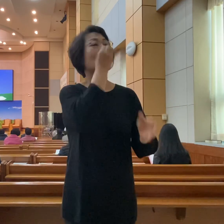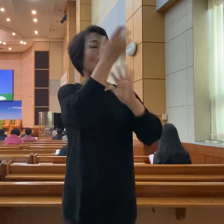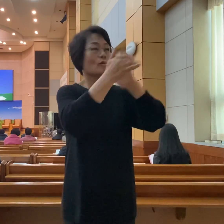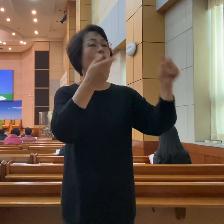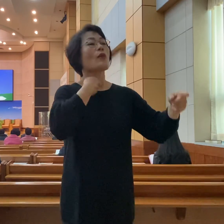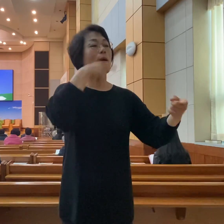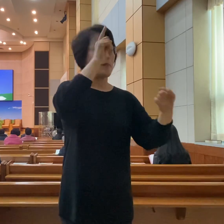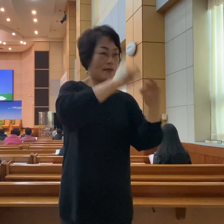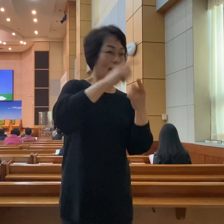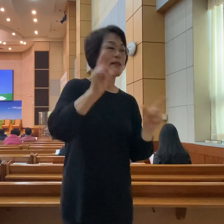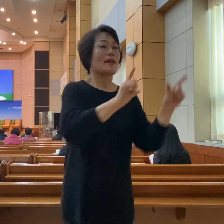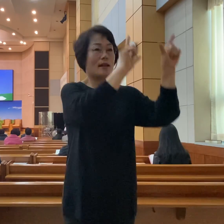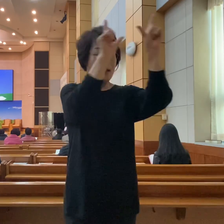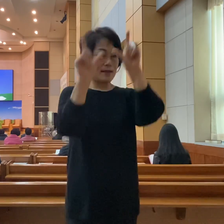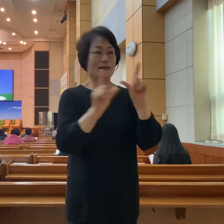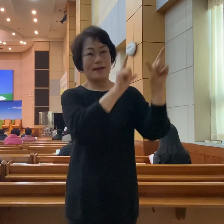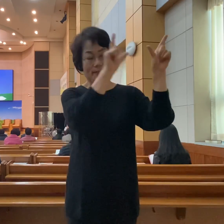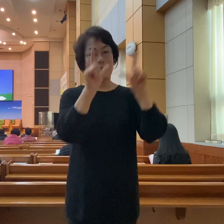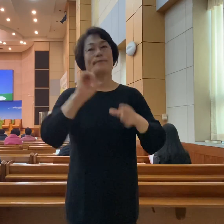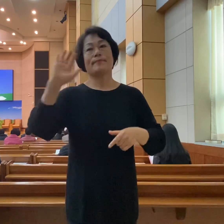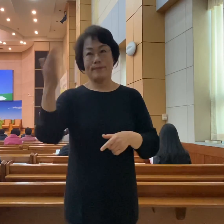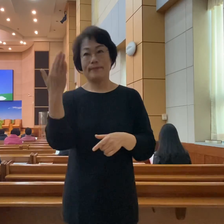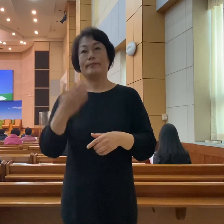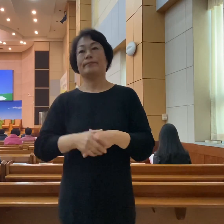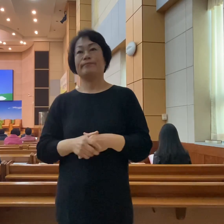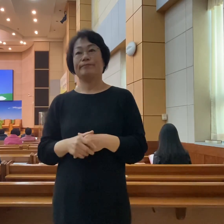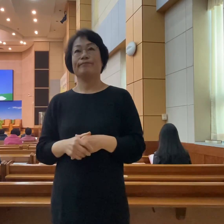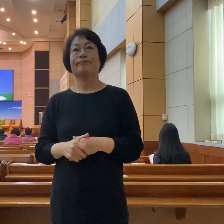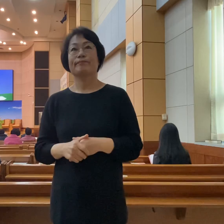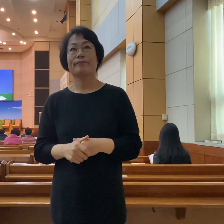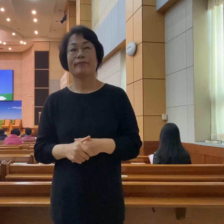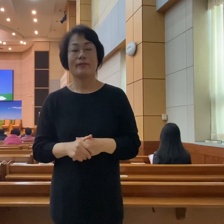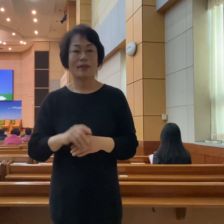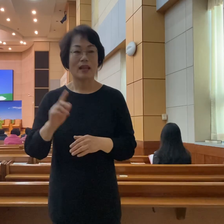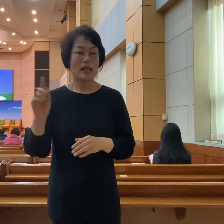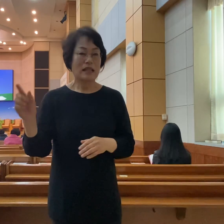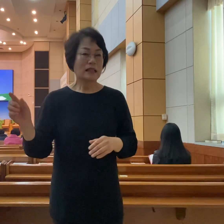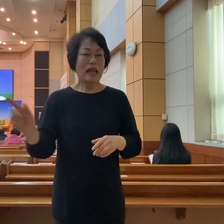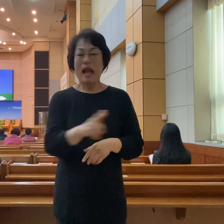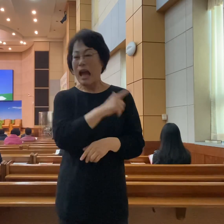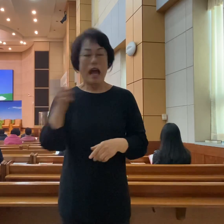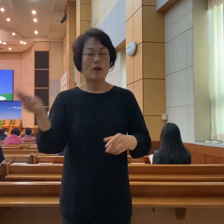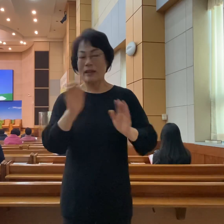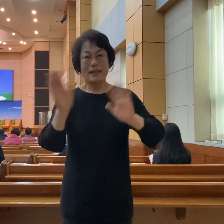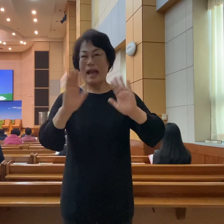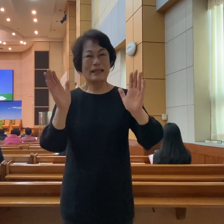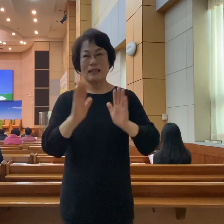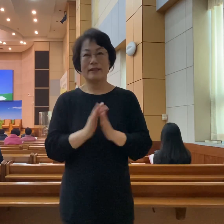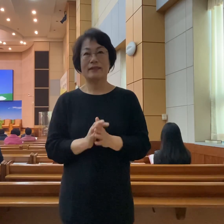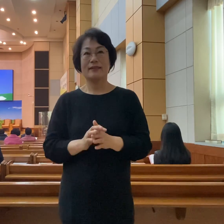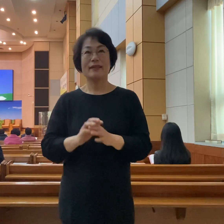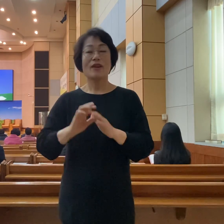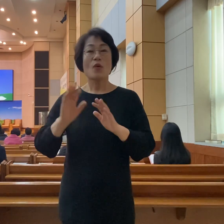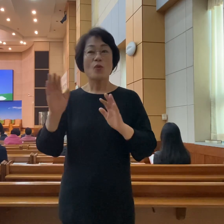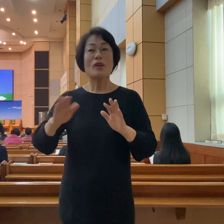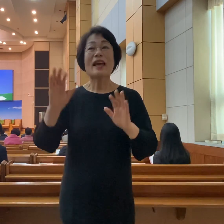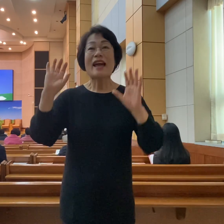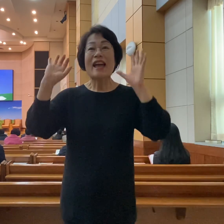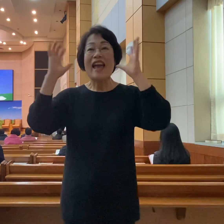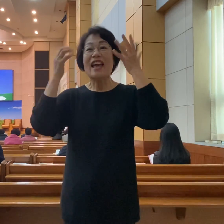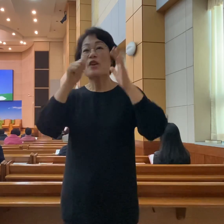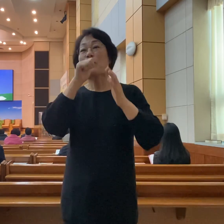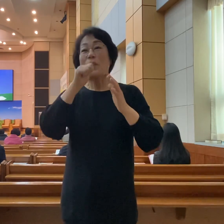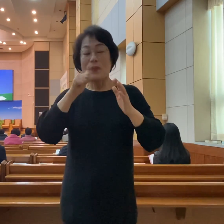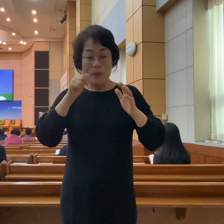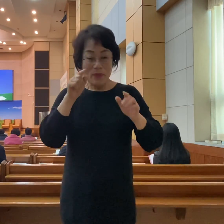살아가는 이런 삶이 펼쳐지는 거예요. 하루아침에 그래 되는 것이 아닙니다. 우리 갓난아기가 이제 걸음마